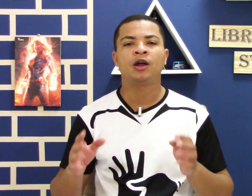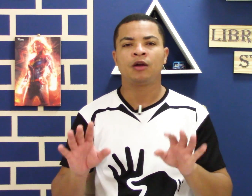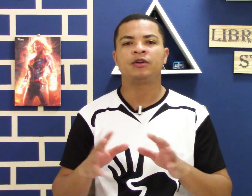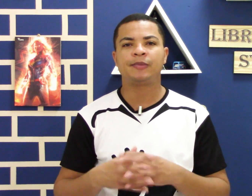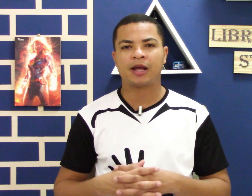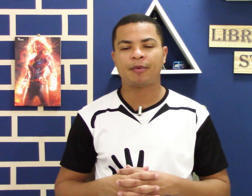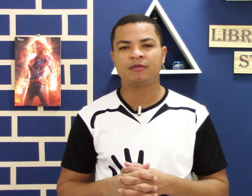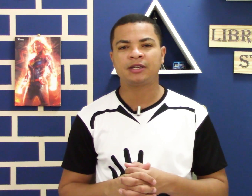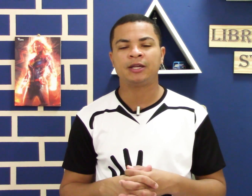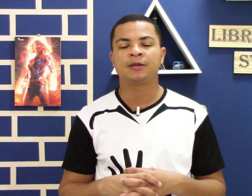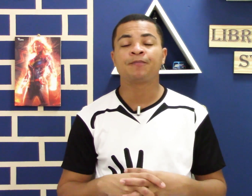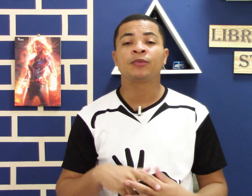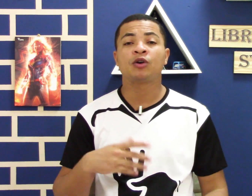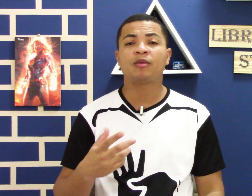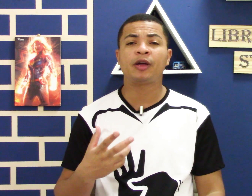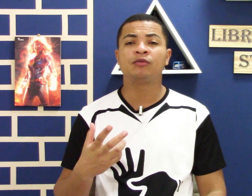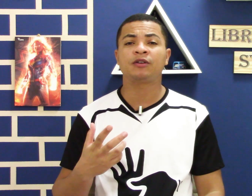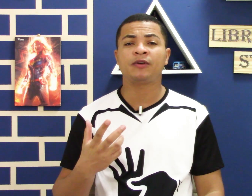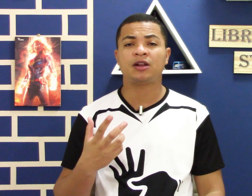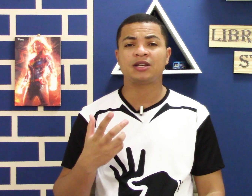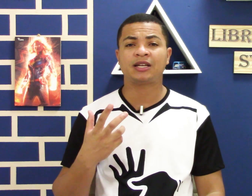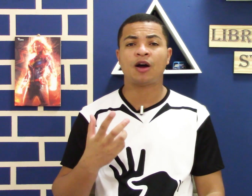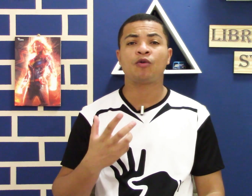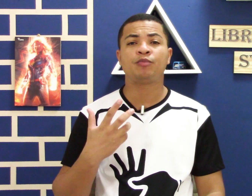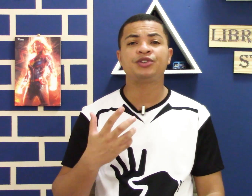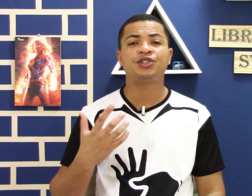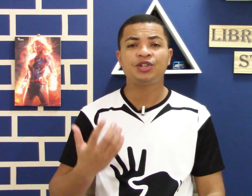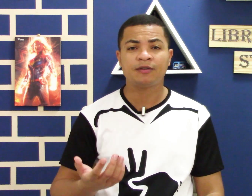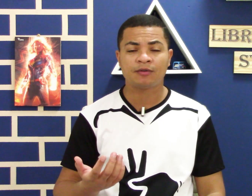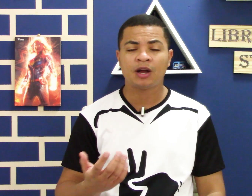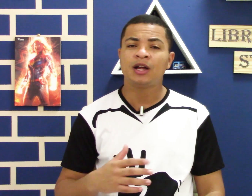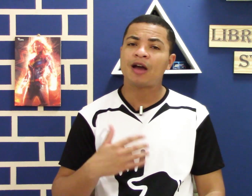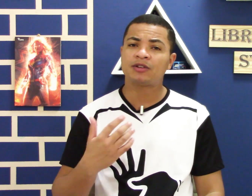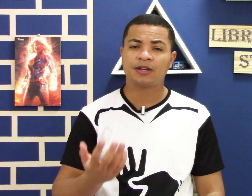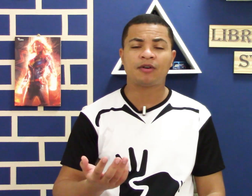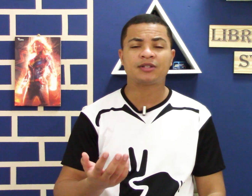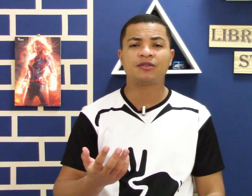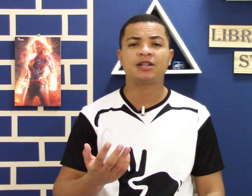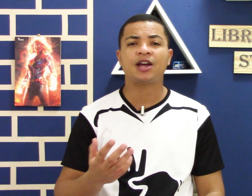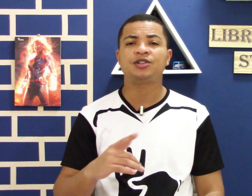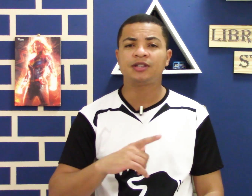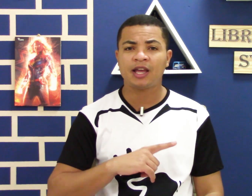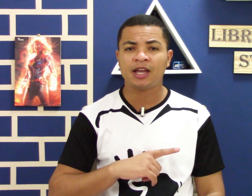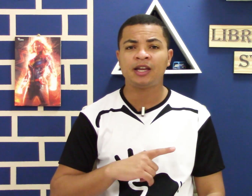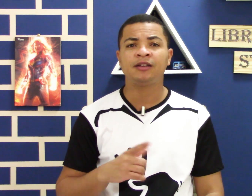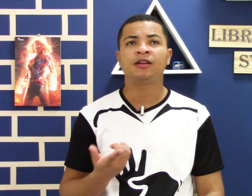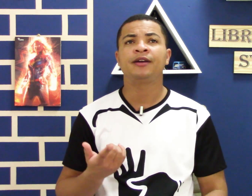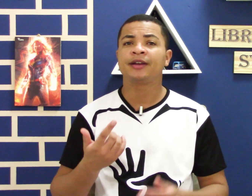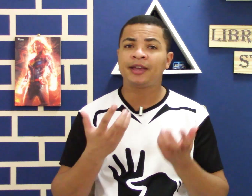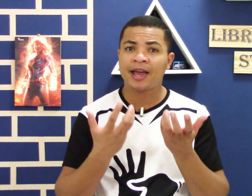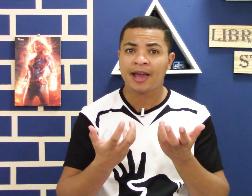Vou explicar para vocês. Quando a pergunta for relacionada a algo positivo, aí você vai usar os sinais de tem,